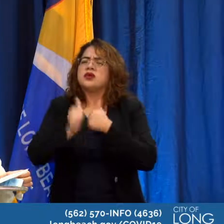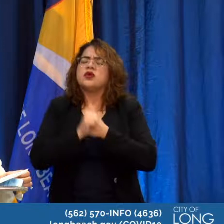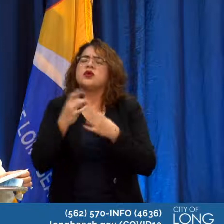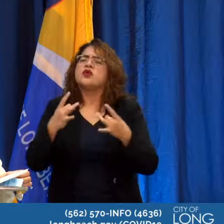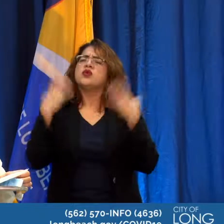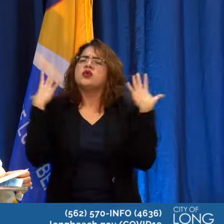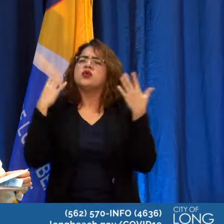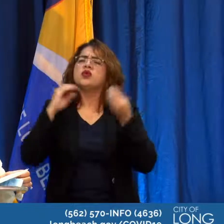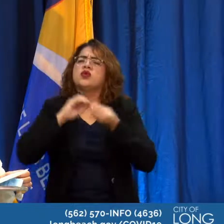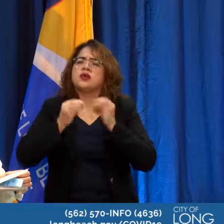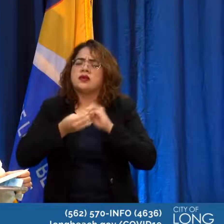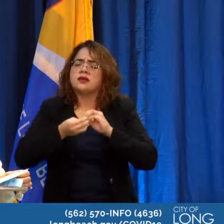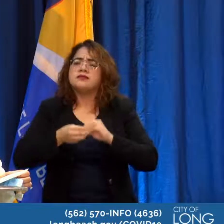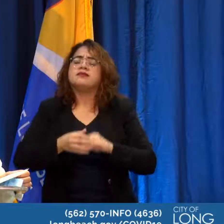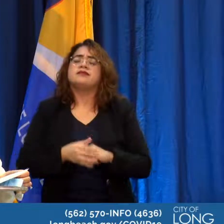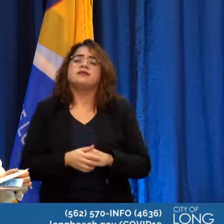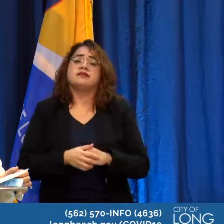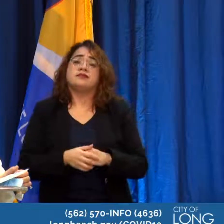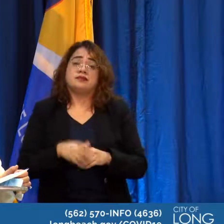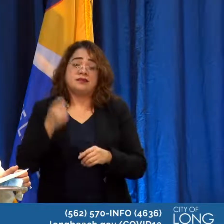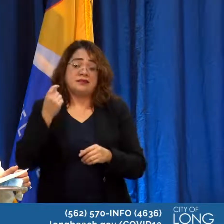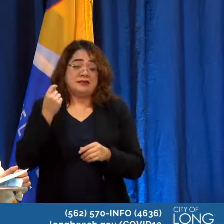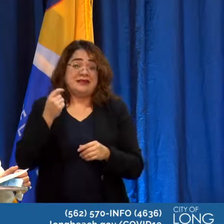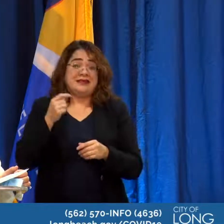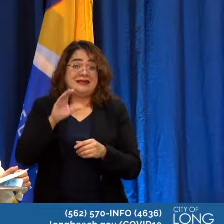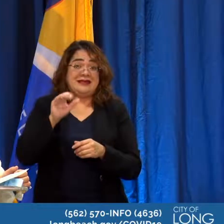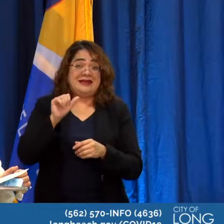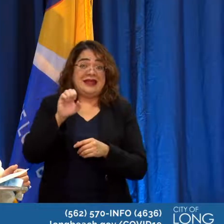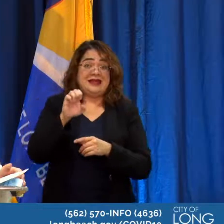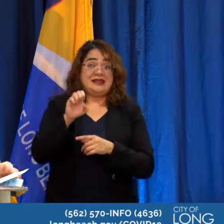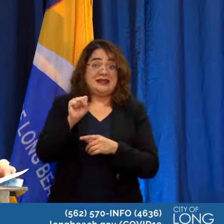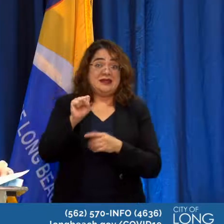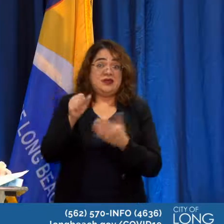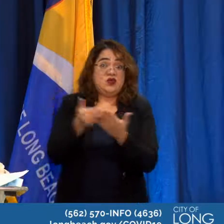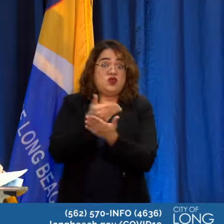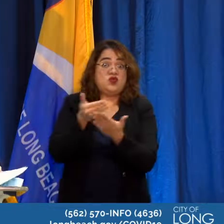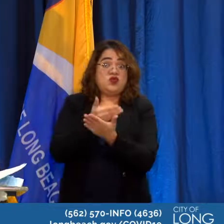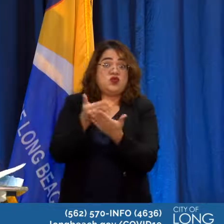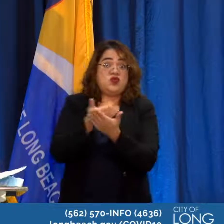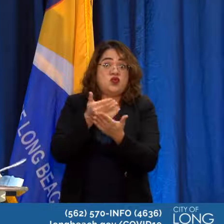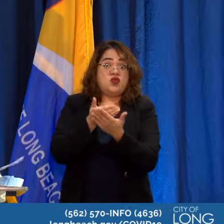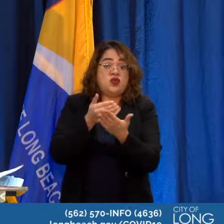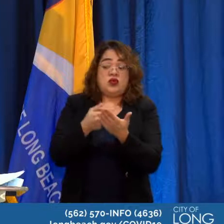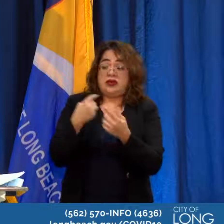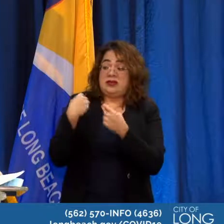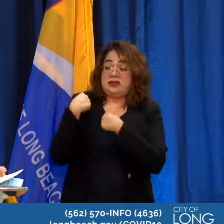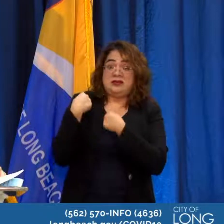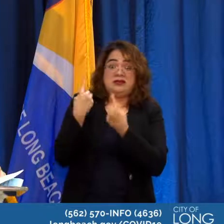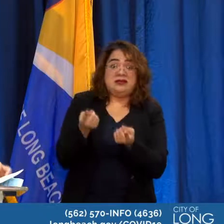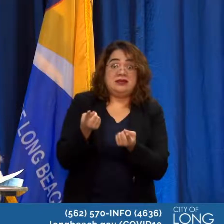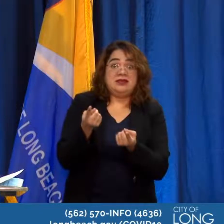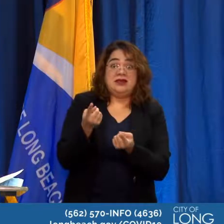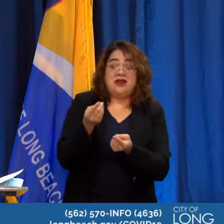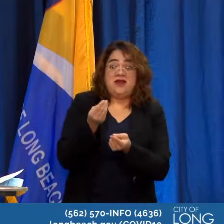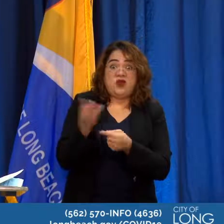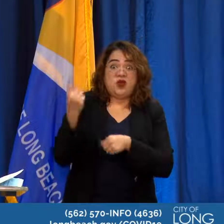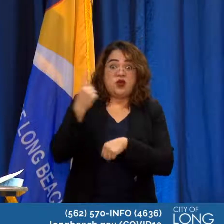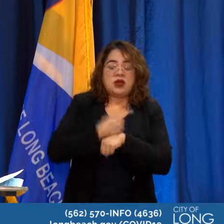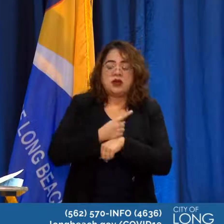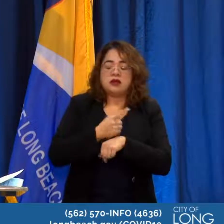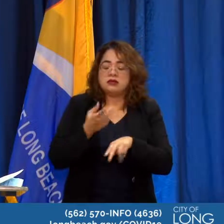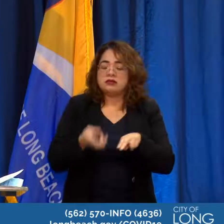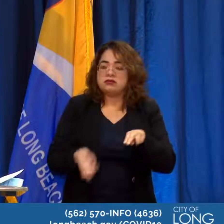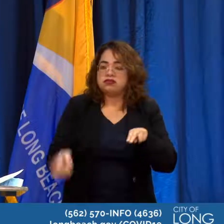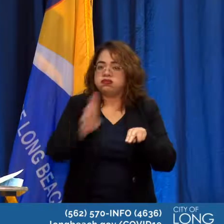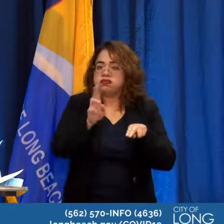trabajado arduamente para ingresar datos para nuevos casos positivos que han llegado durante los últimos días. Como